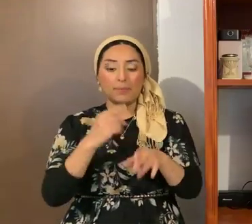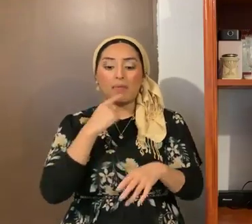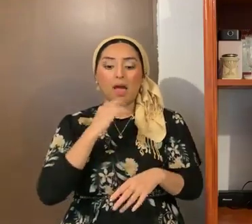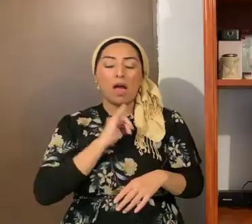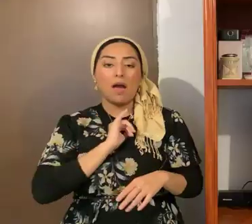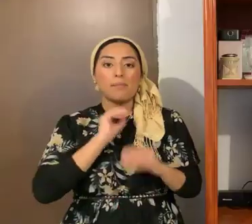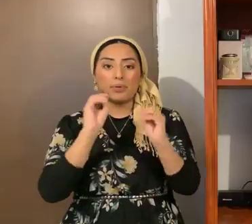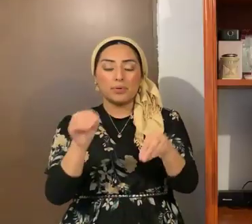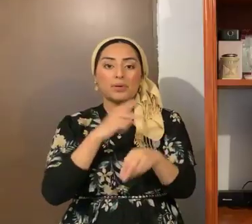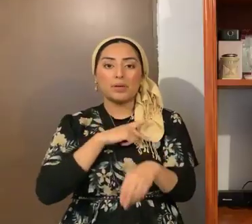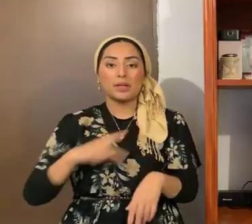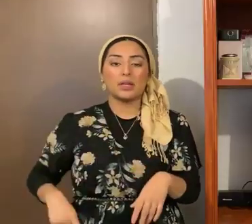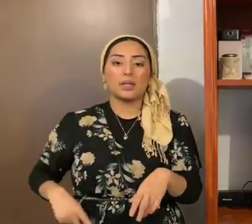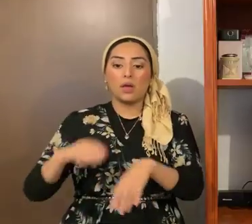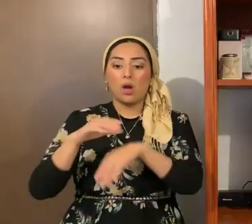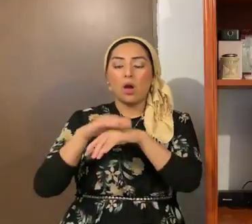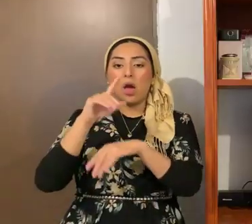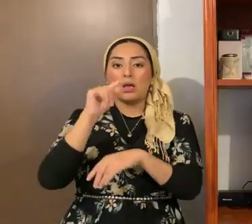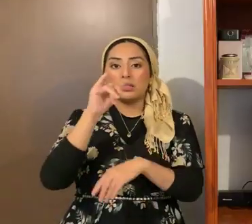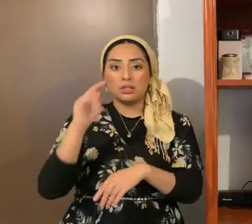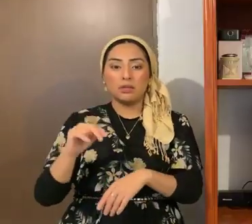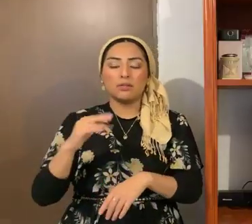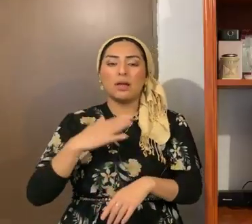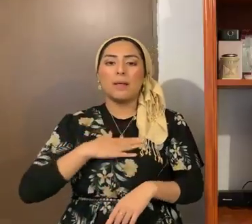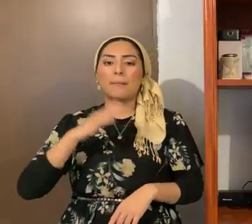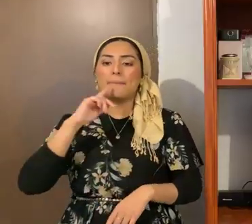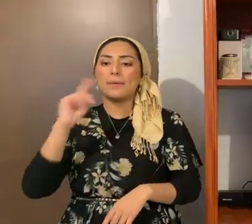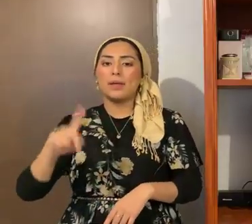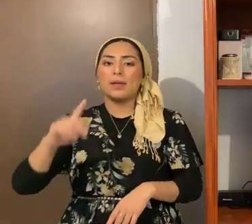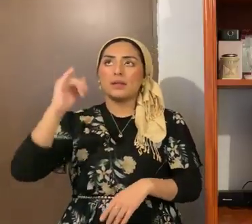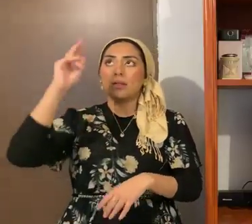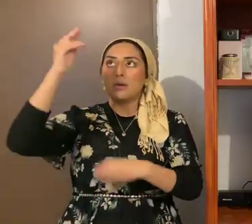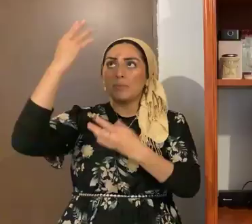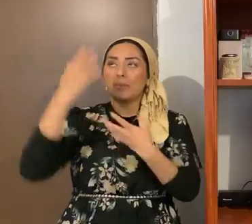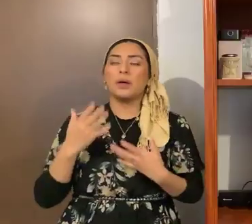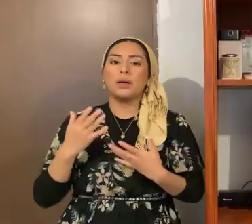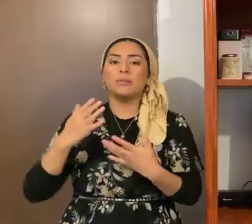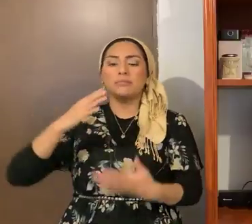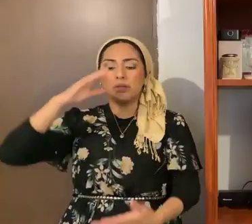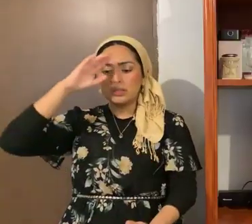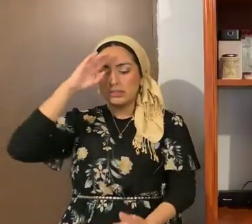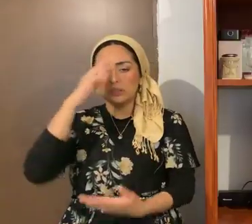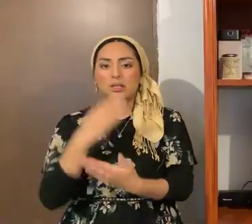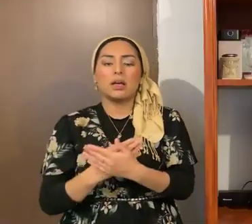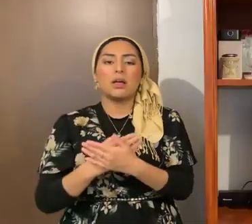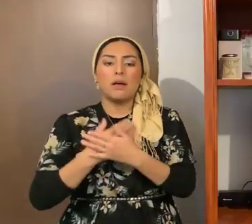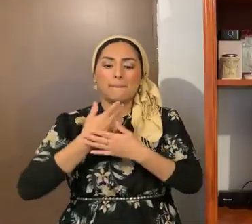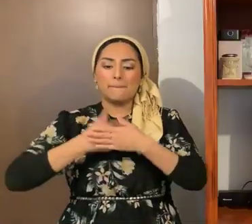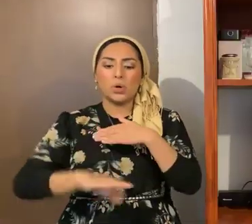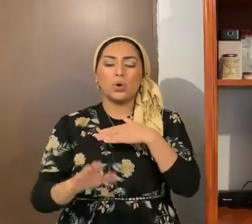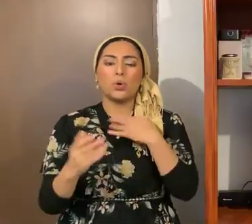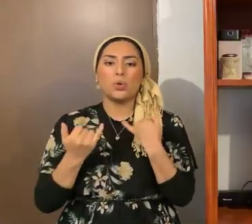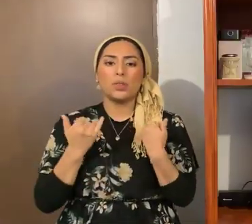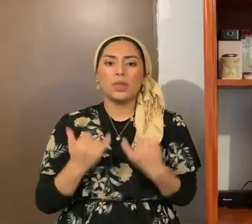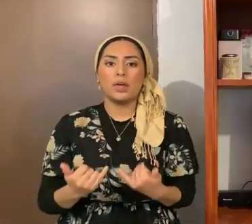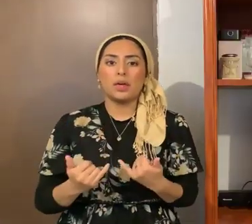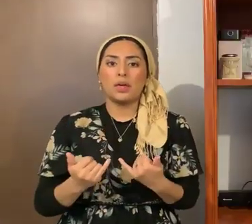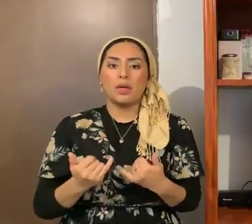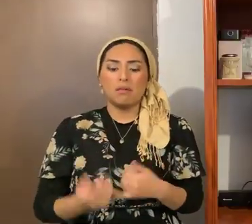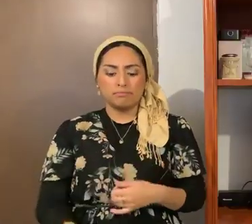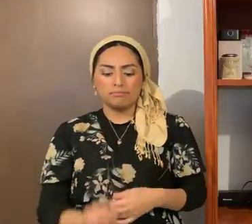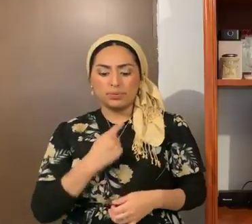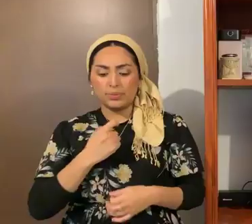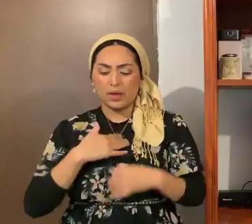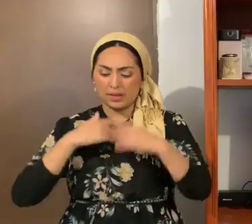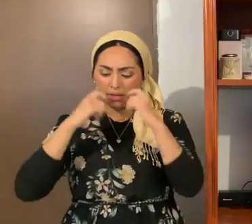Sión, mi Kadosh monte. Yo publicaré el decreto. Yahweh me ha dicho: mi hijo eres tú, yo te he engendrado hoy. Pídeme y te daré